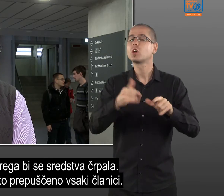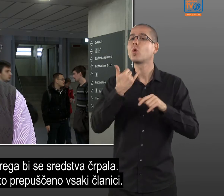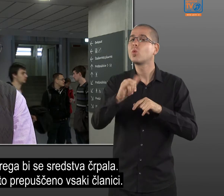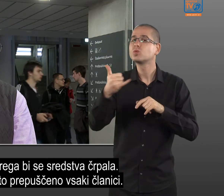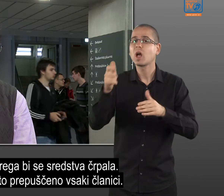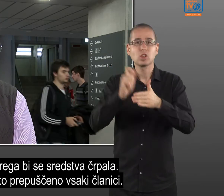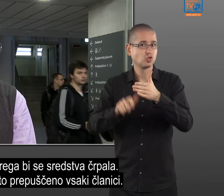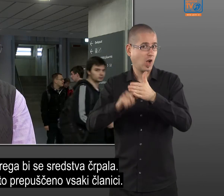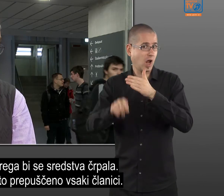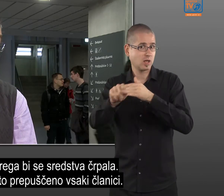vsaki članici.